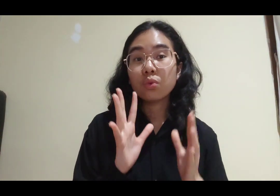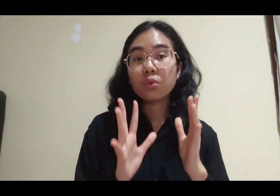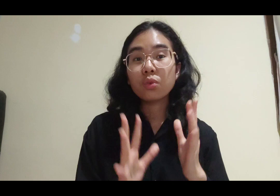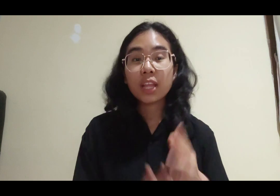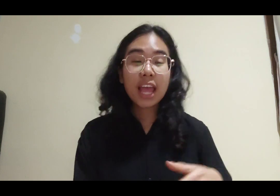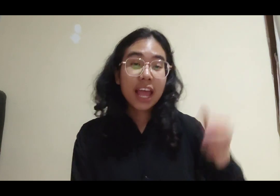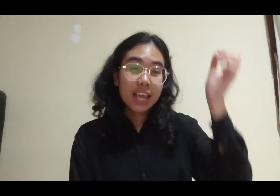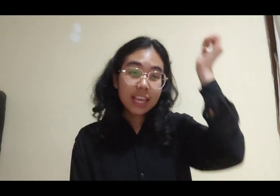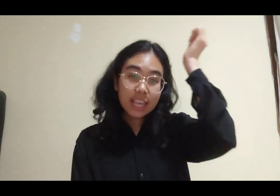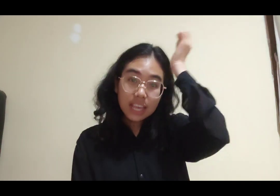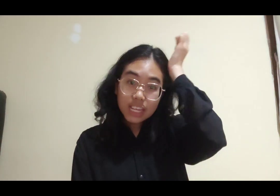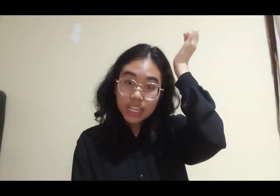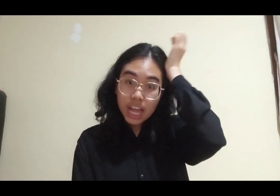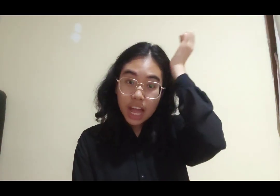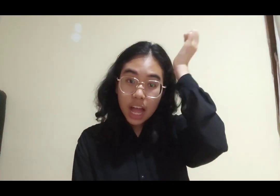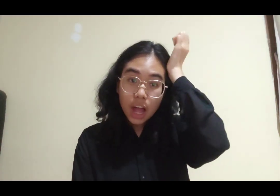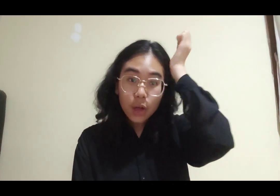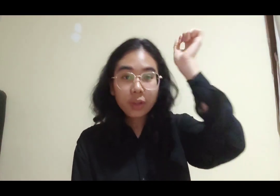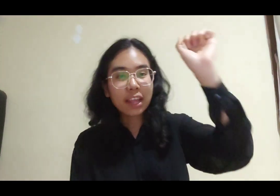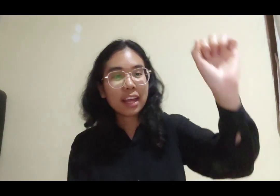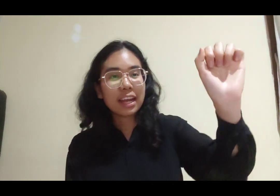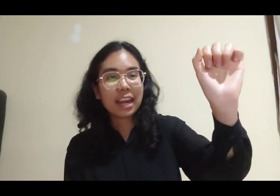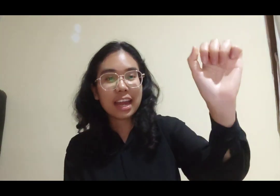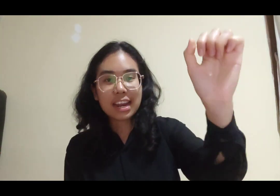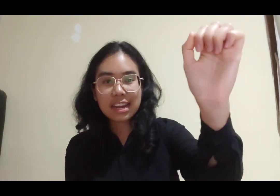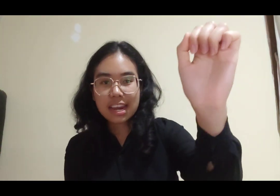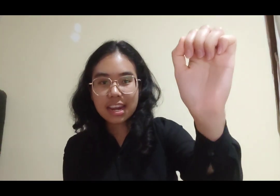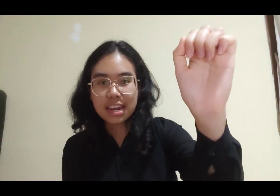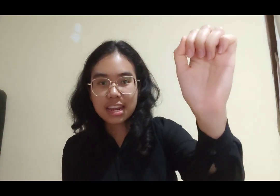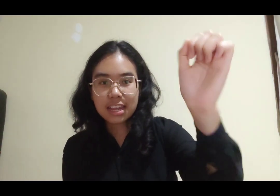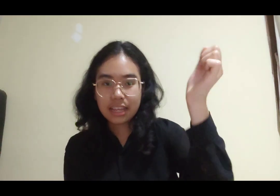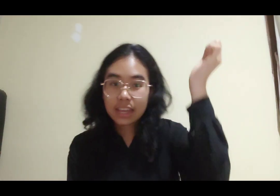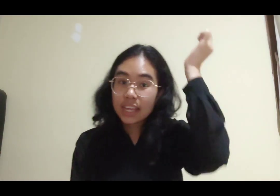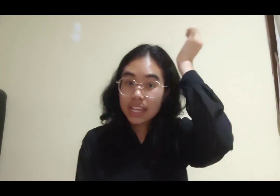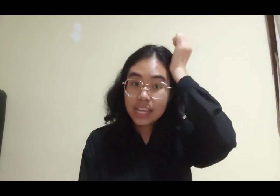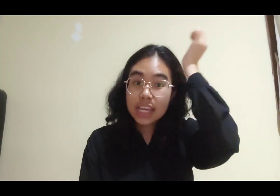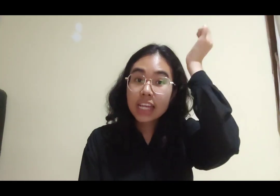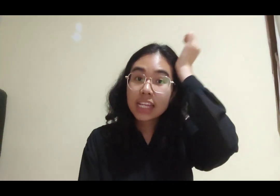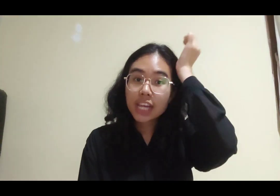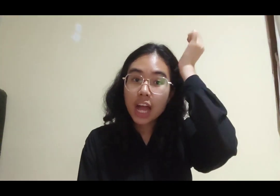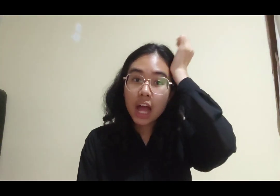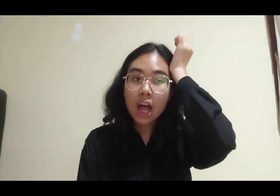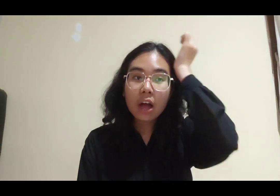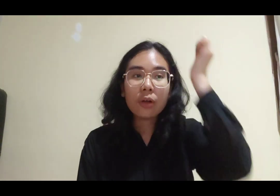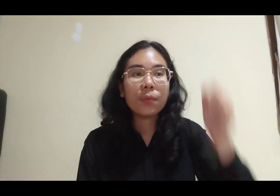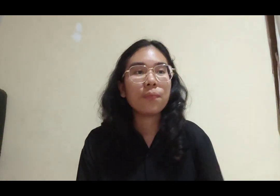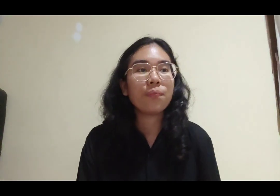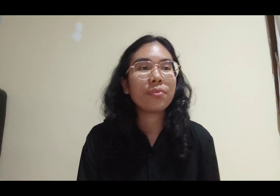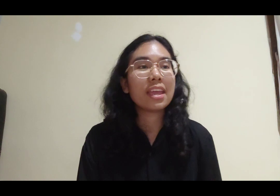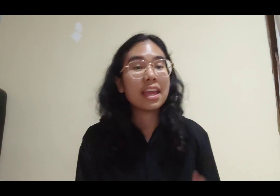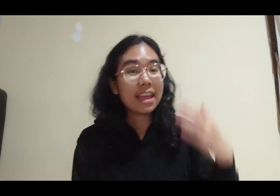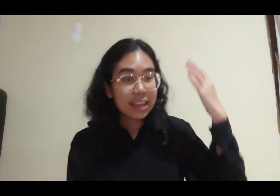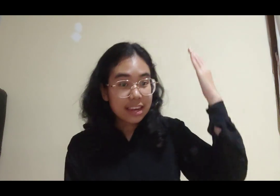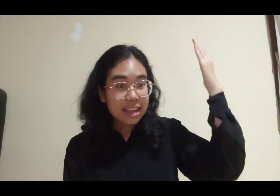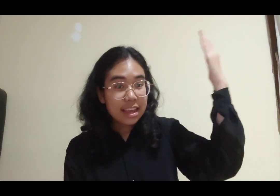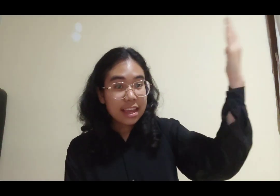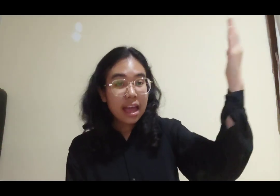berumput hijau, tangan kanan gini, hijau. Dia